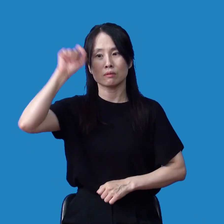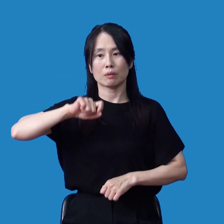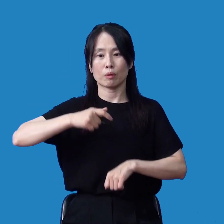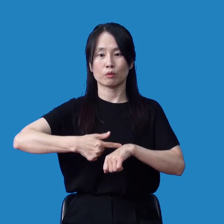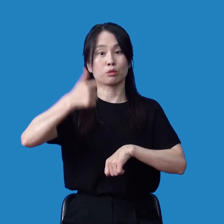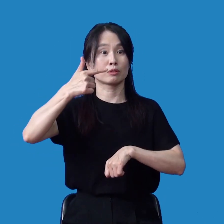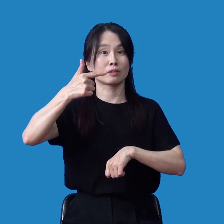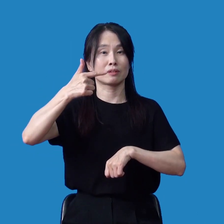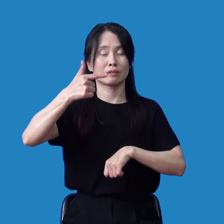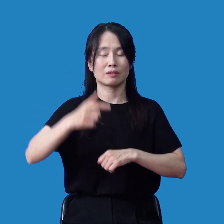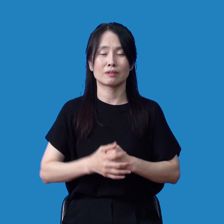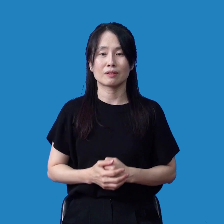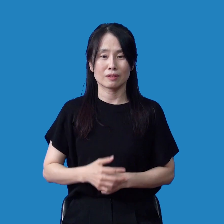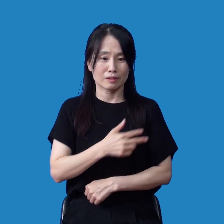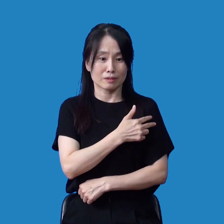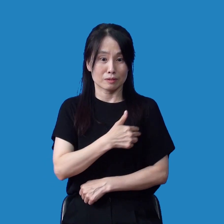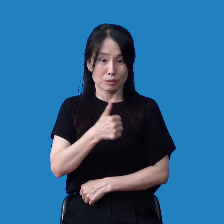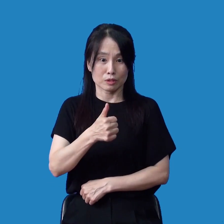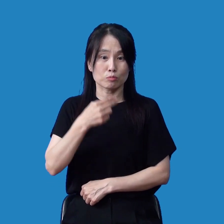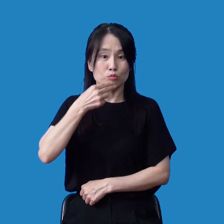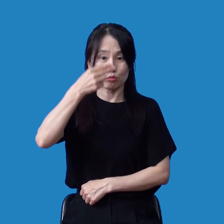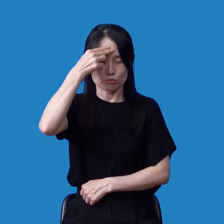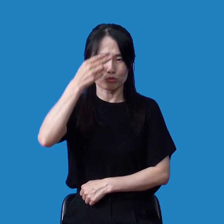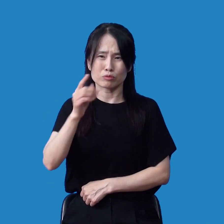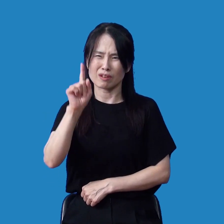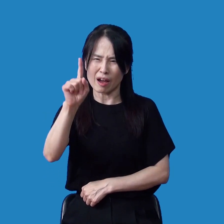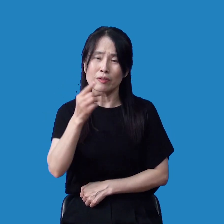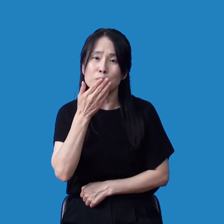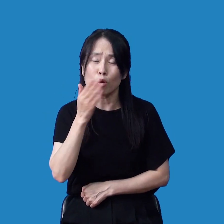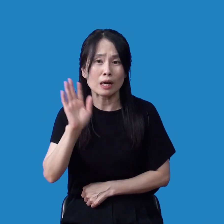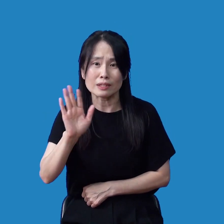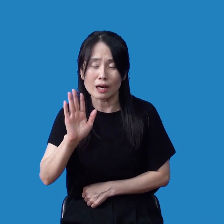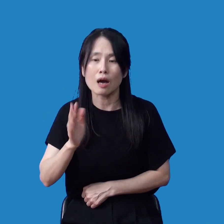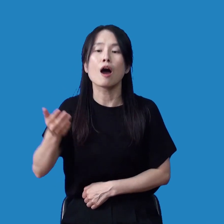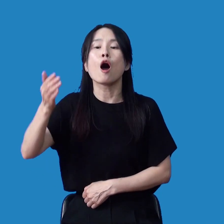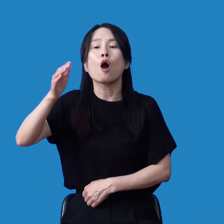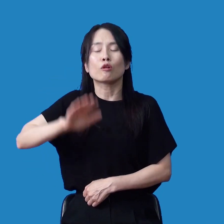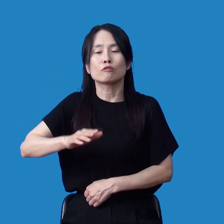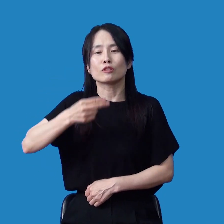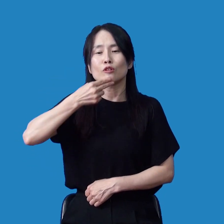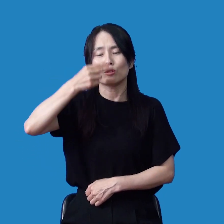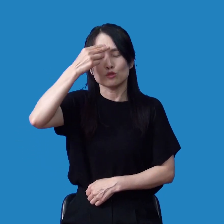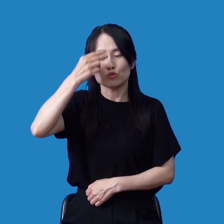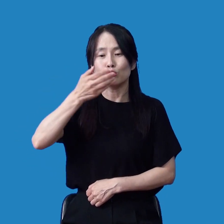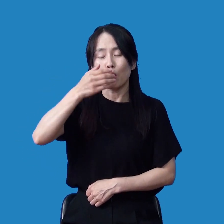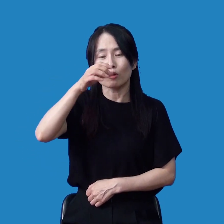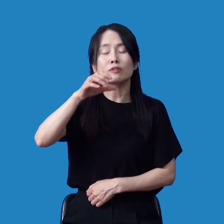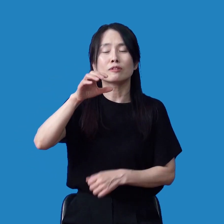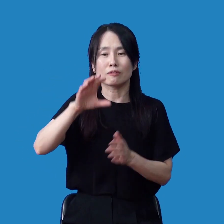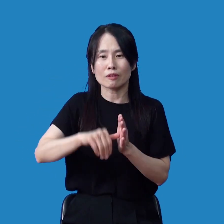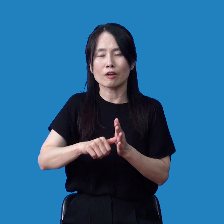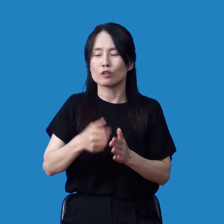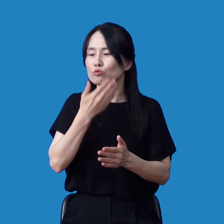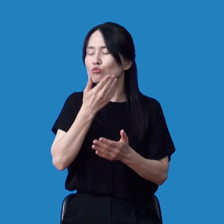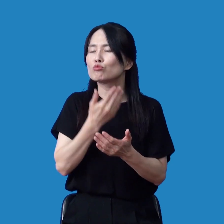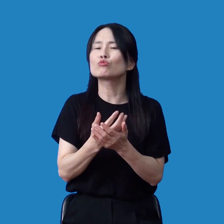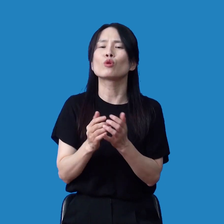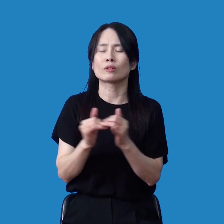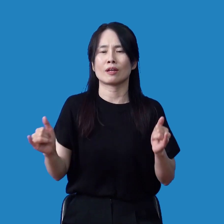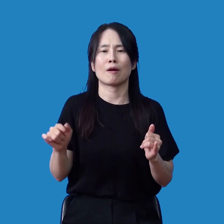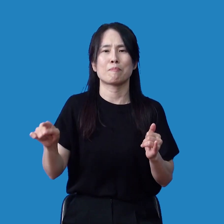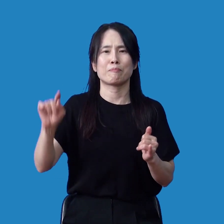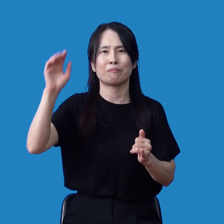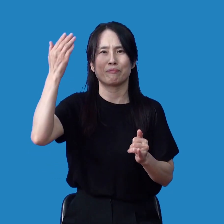그러니까 이 집사님은 술은 한 방울도 마시지 않는데도 회식 자리에서 빠지면 안 되는 중요한 인물이